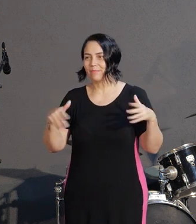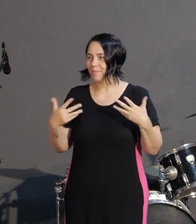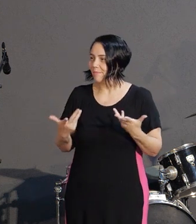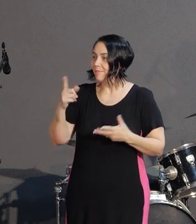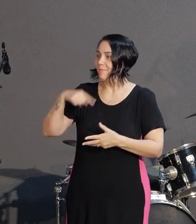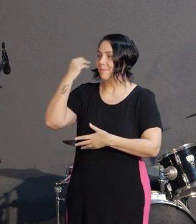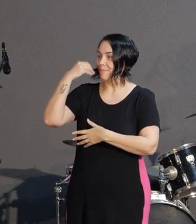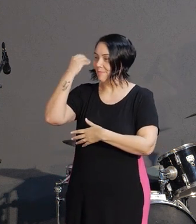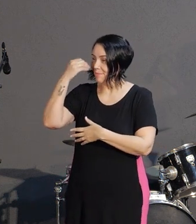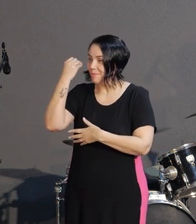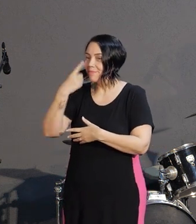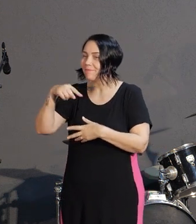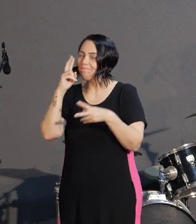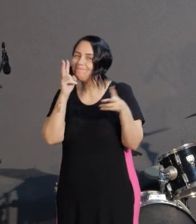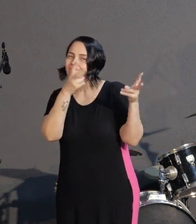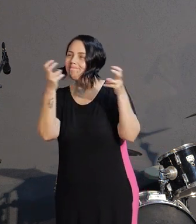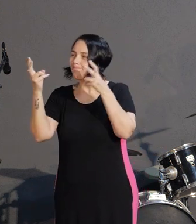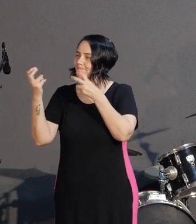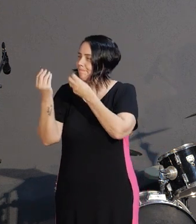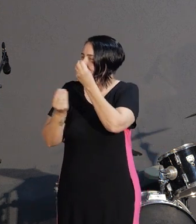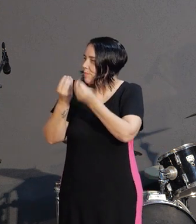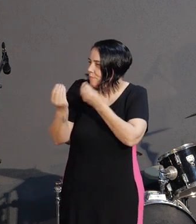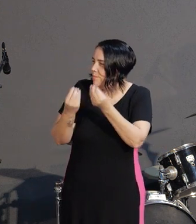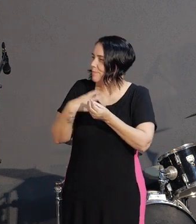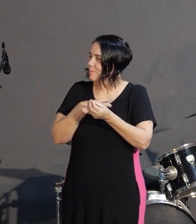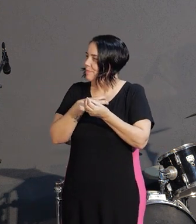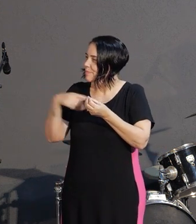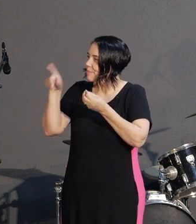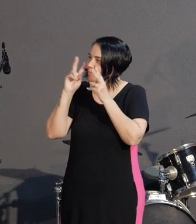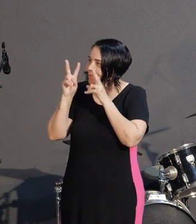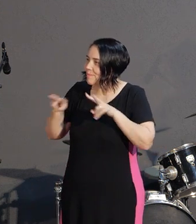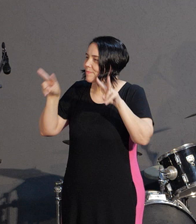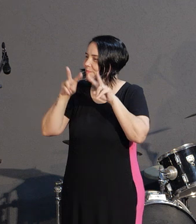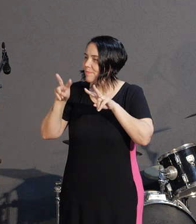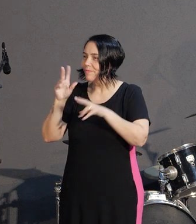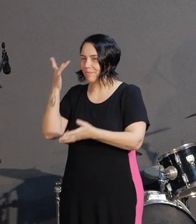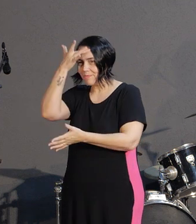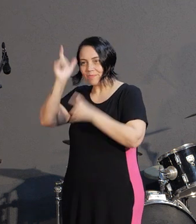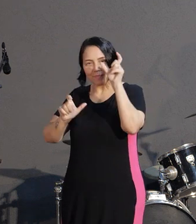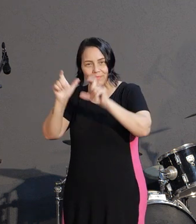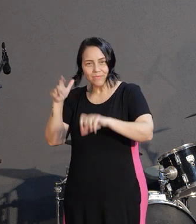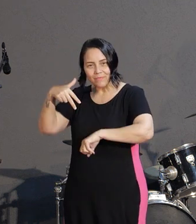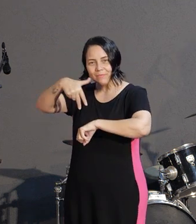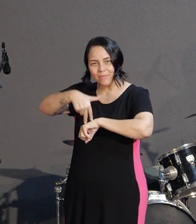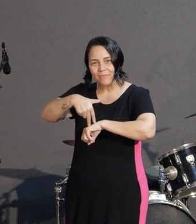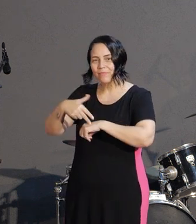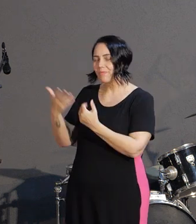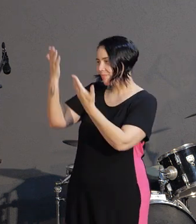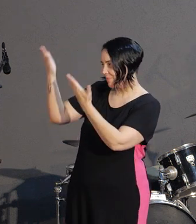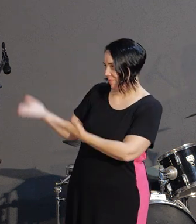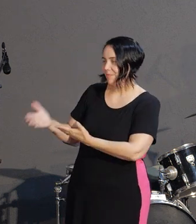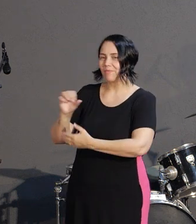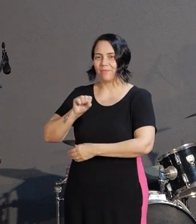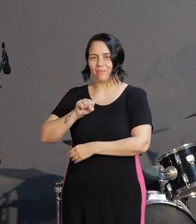uma experiência também para a gente ver como é que fica, para vocês enxergarem, né, o pessoal que está apresentando. Então eu quero me apresentar.